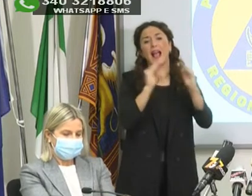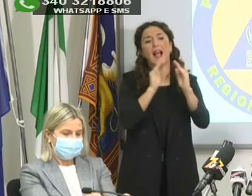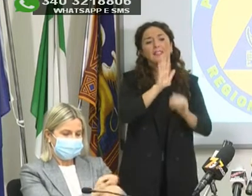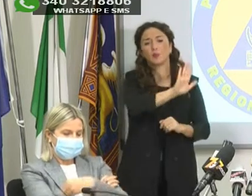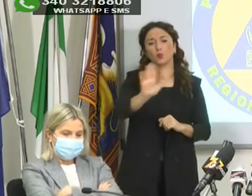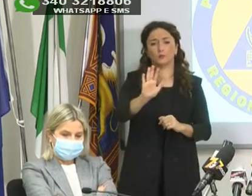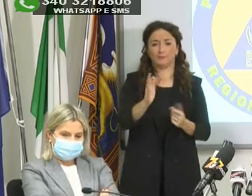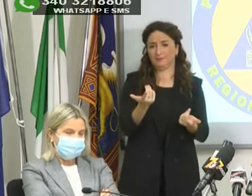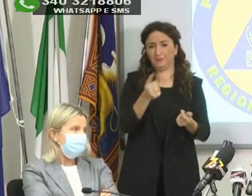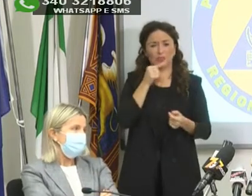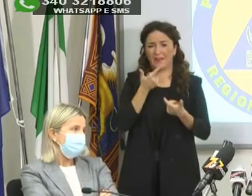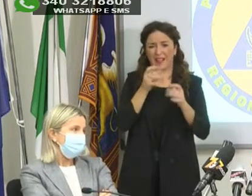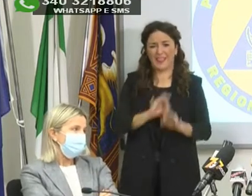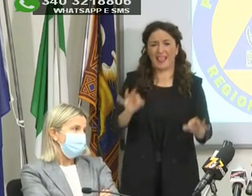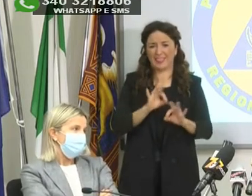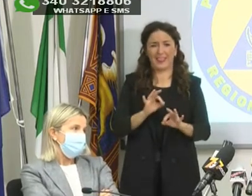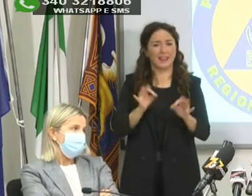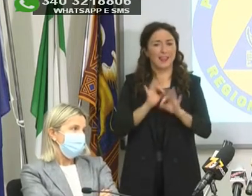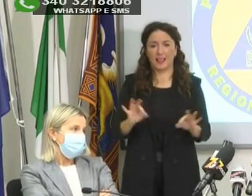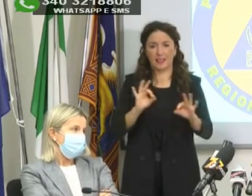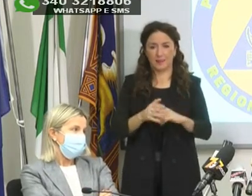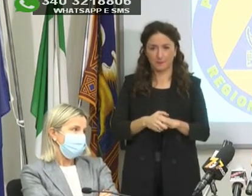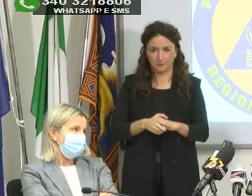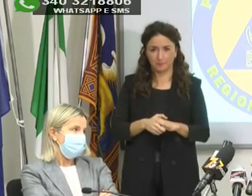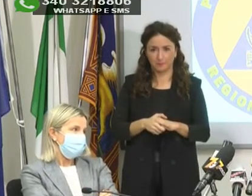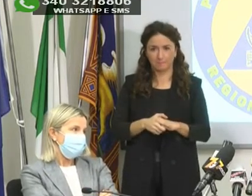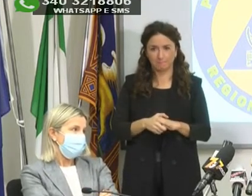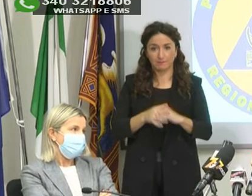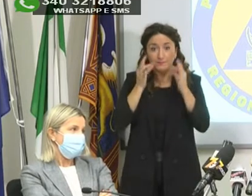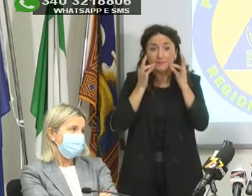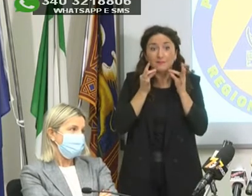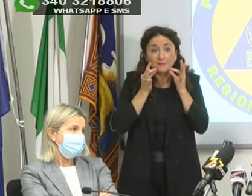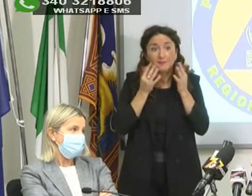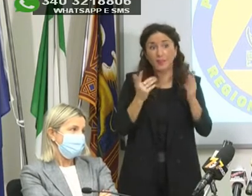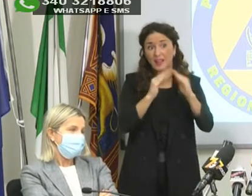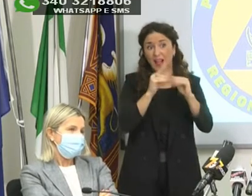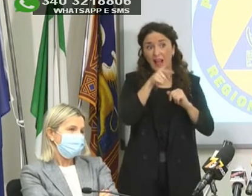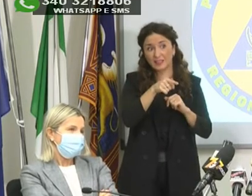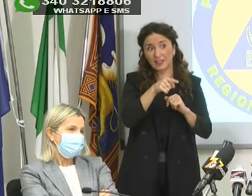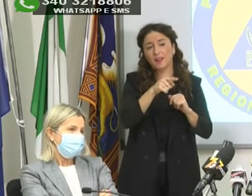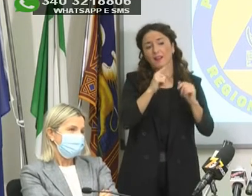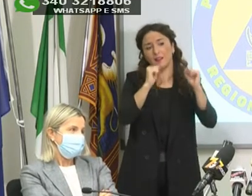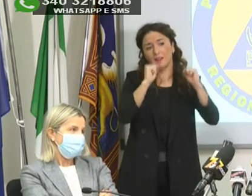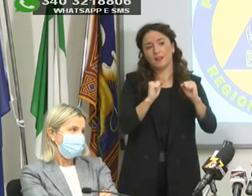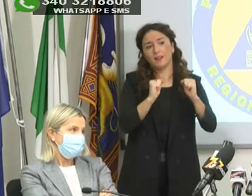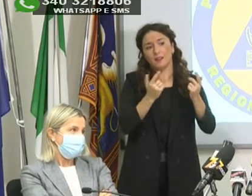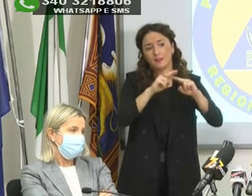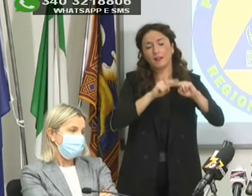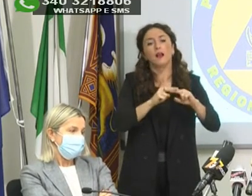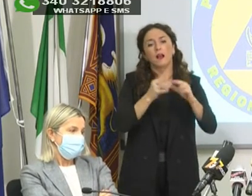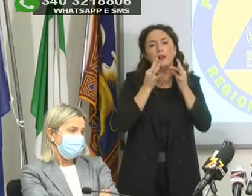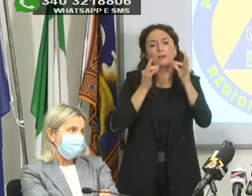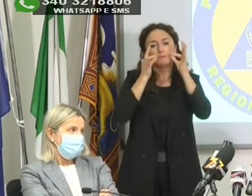mascherina, non serve a niente, a niente. Anzi, se ci state anche a casa è anche meglio assieme alla mascherina.